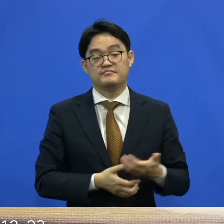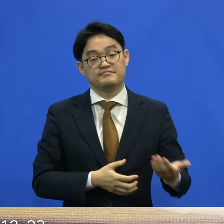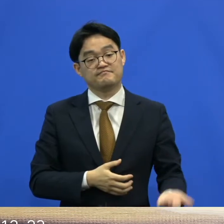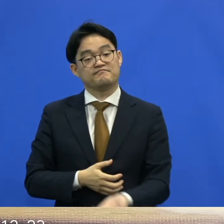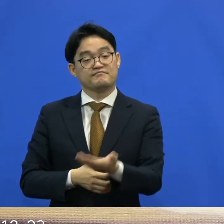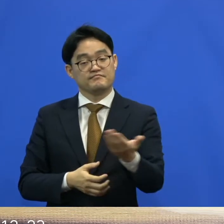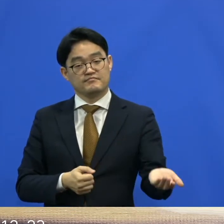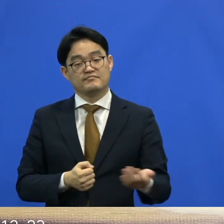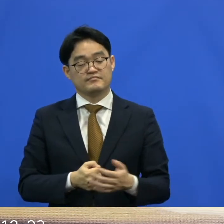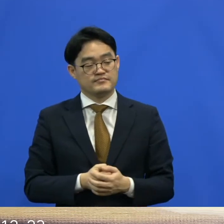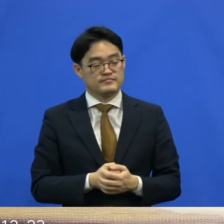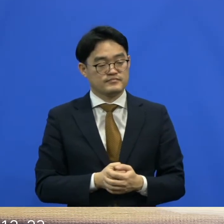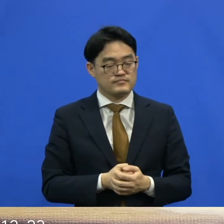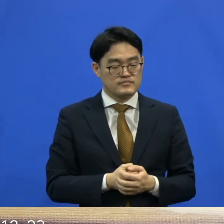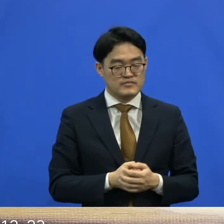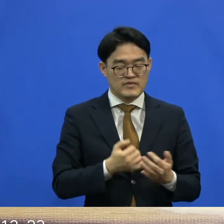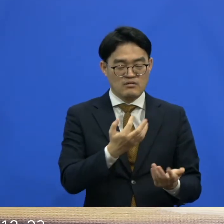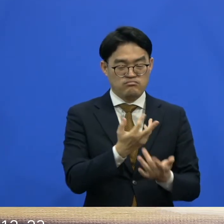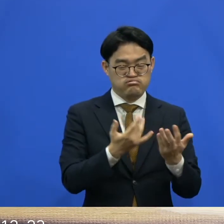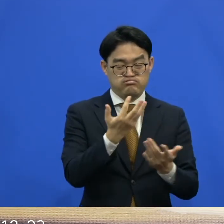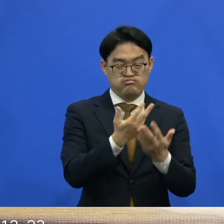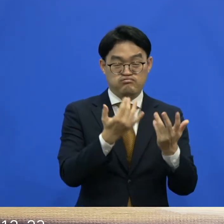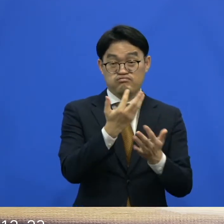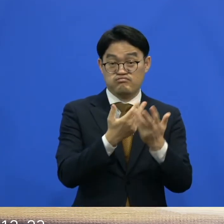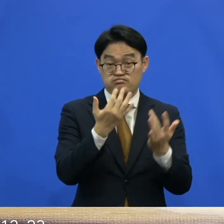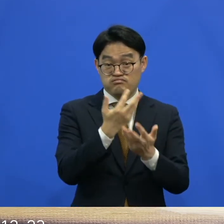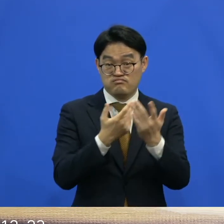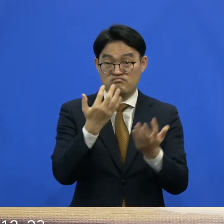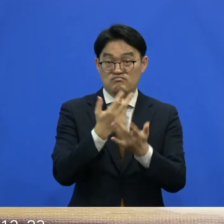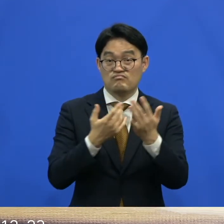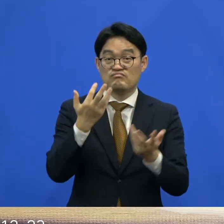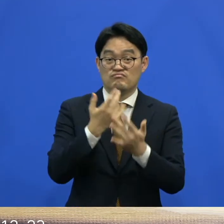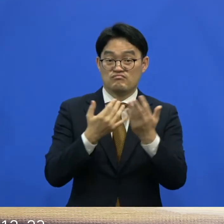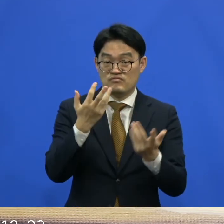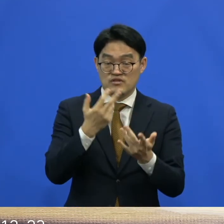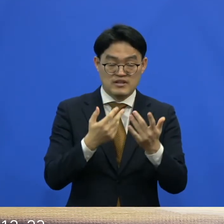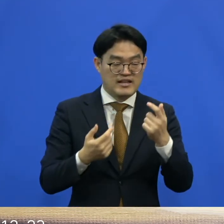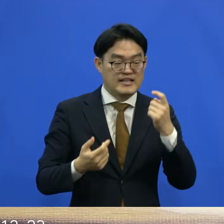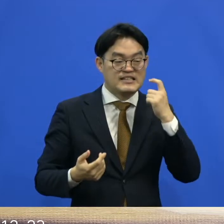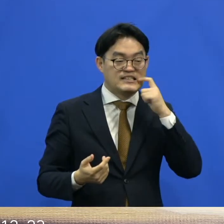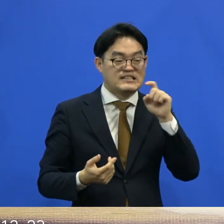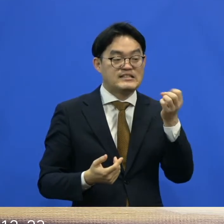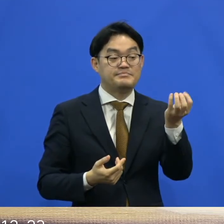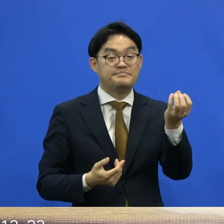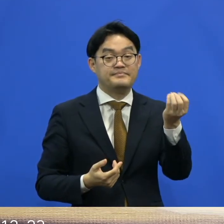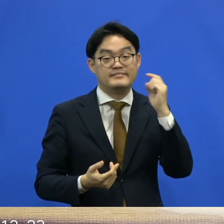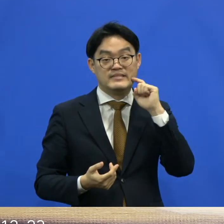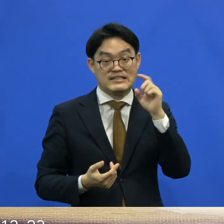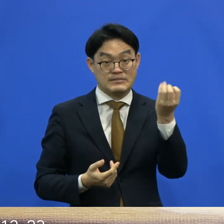불은 금을 파괴시키지 않습니다. 절대 금 자체를 파괴시키지 않아요.